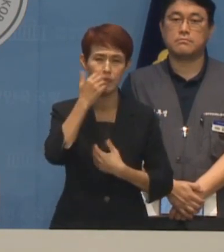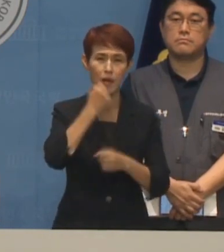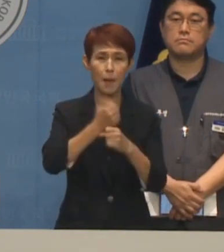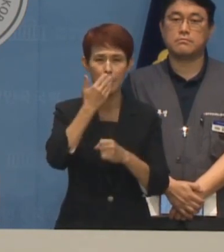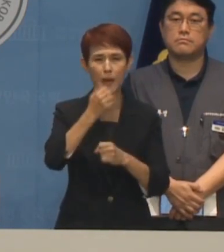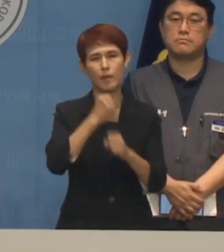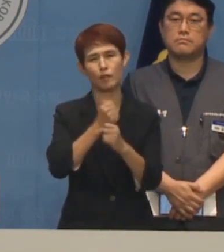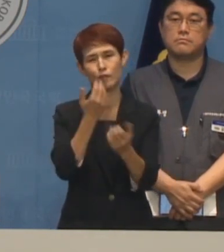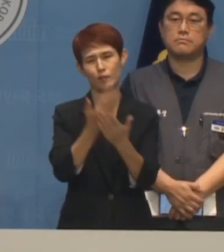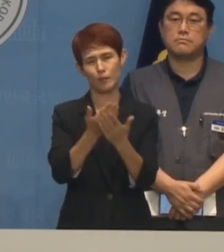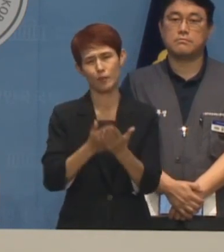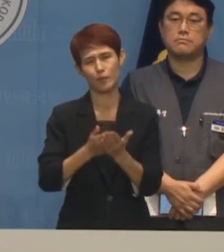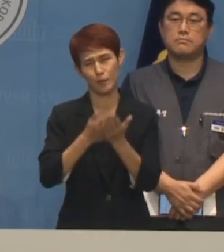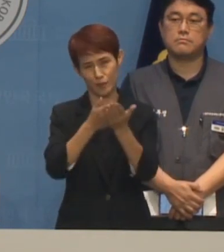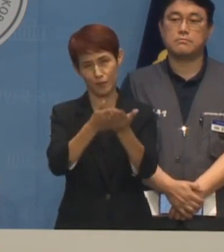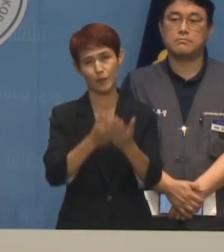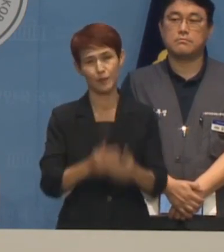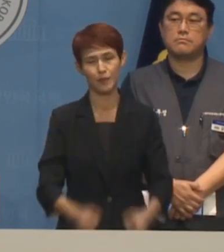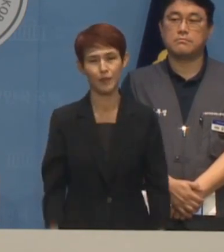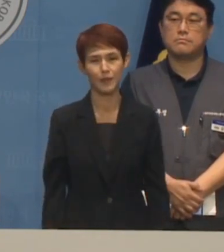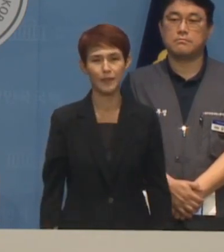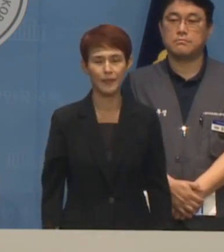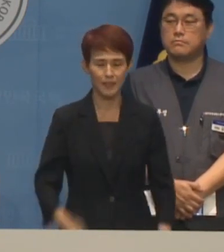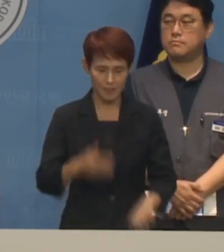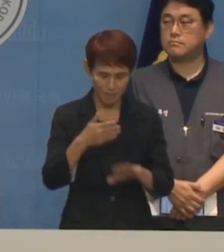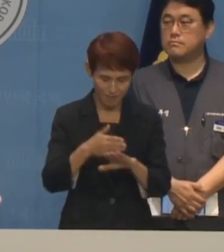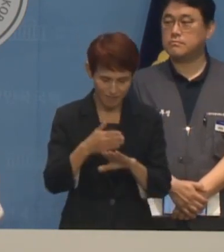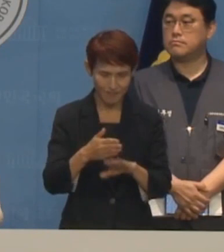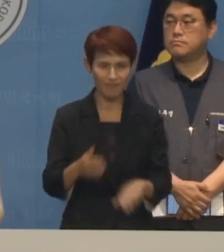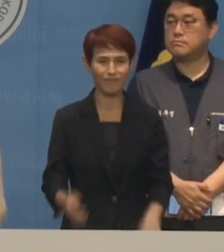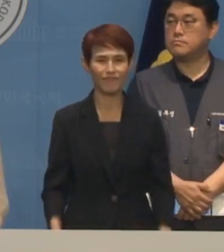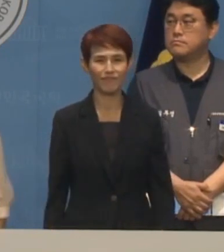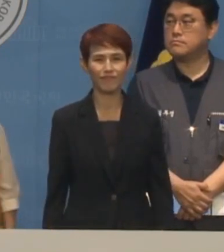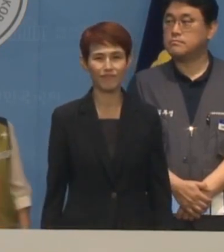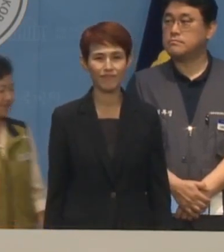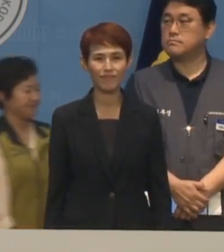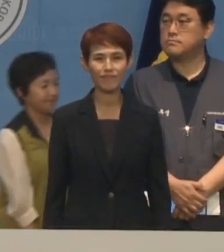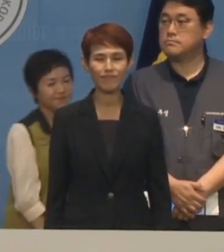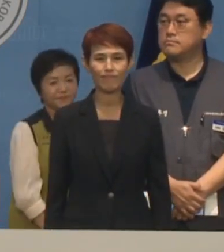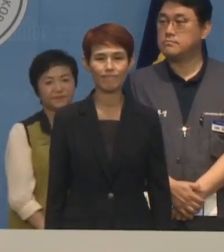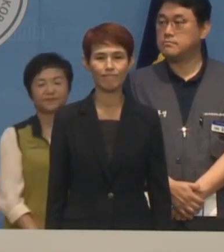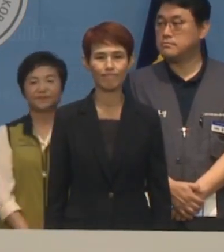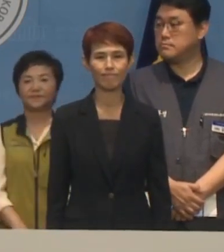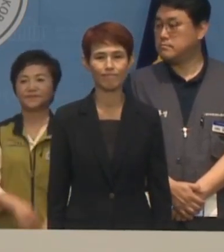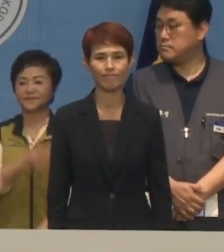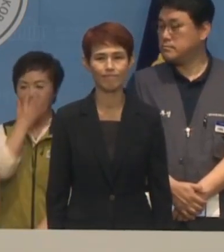해주시기를 간곡히 요청드립니다. 감사합니다.